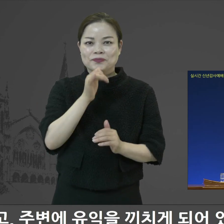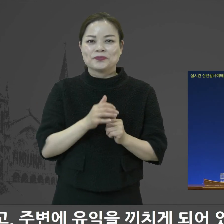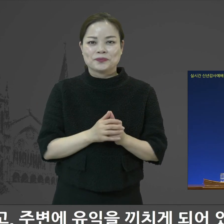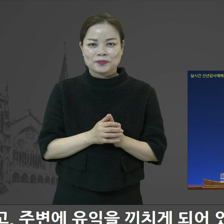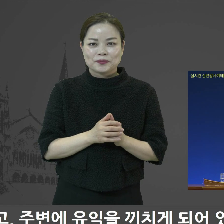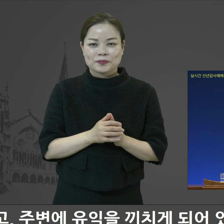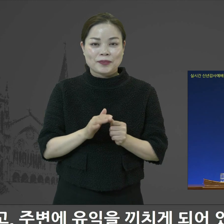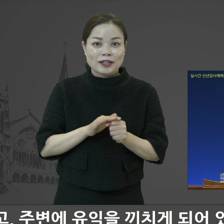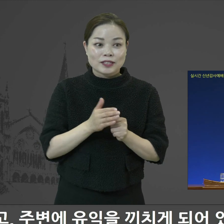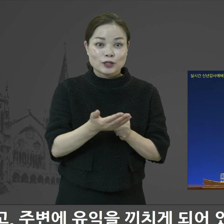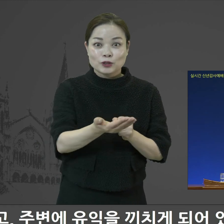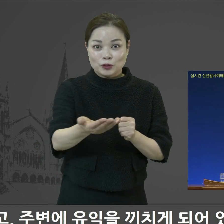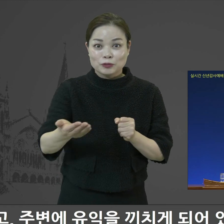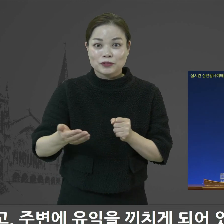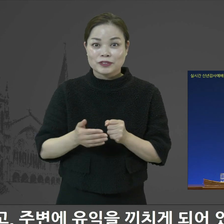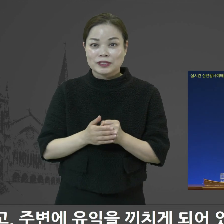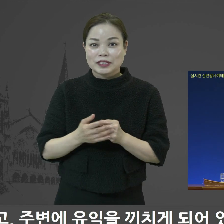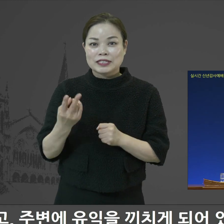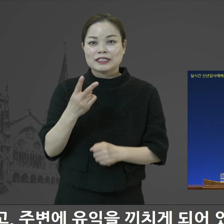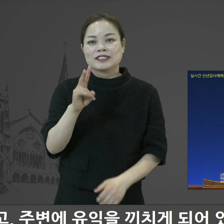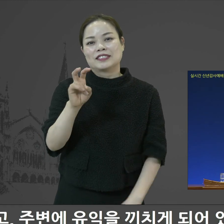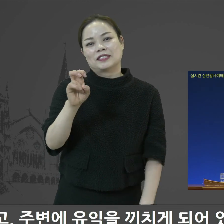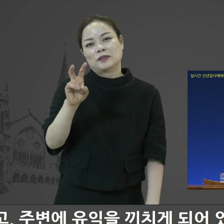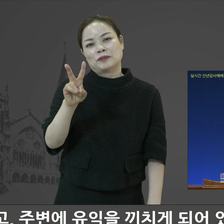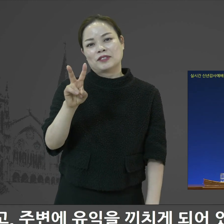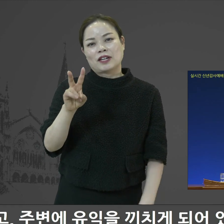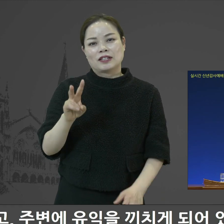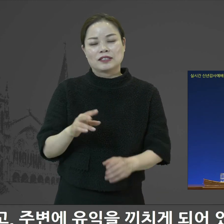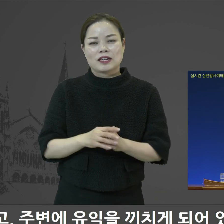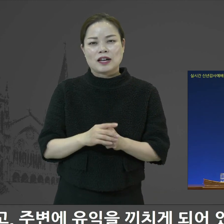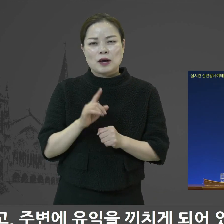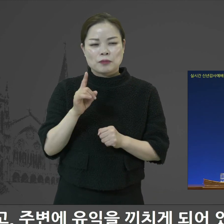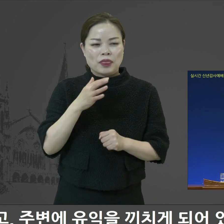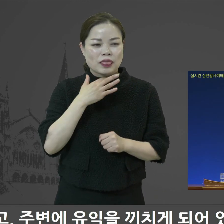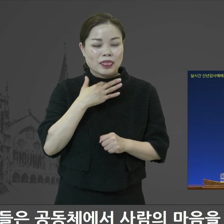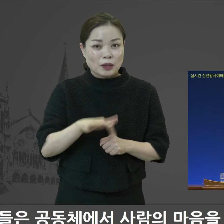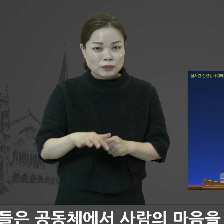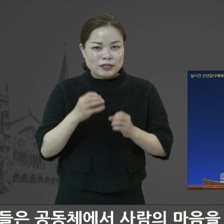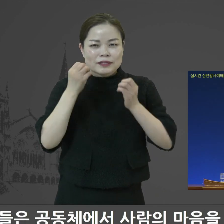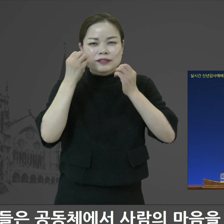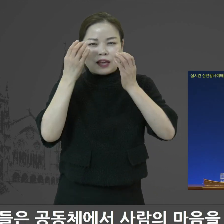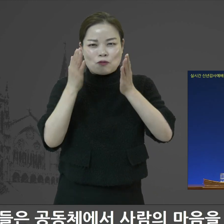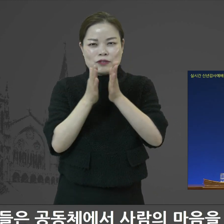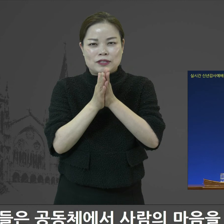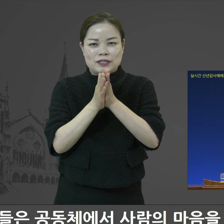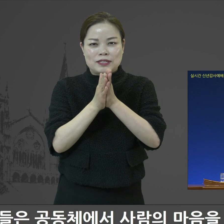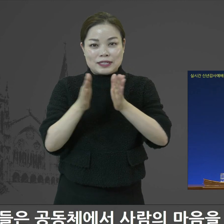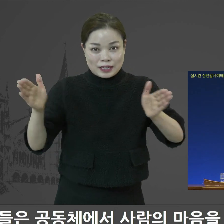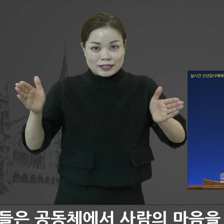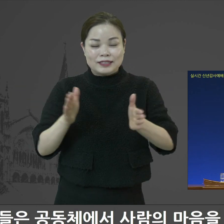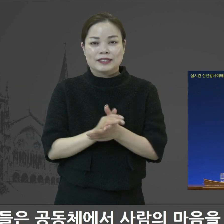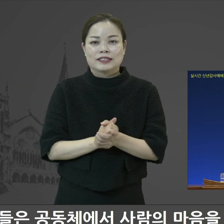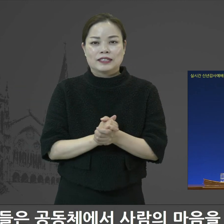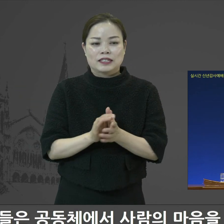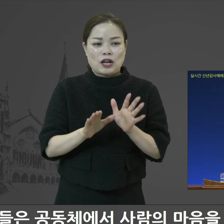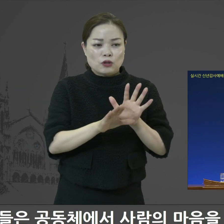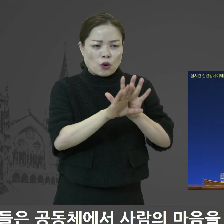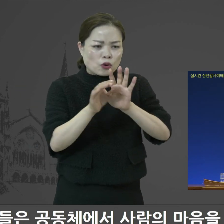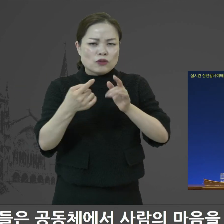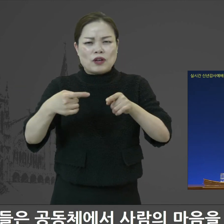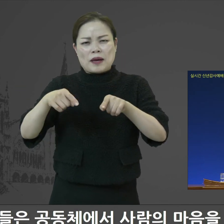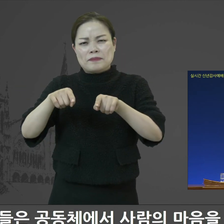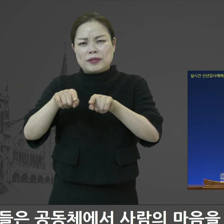사랑하는 성도 여러분, 2022년 우리는 한 번도 가보지 않은 새로운 길을 또 갑니다. 코로나와